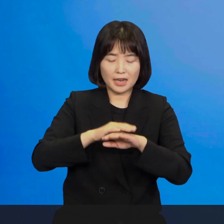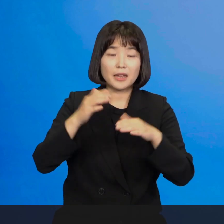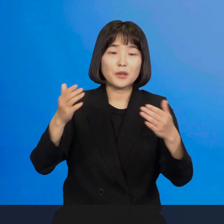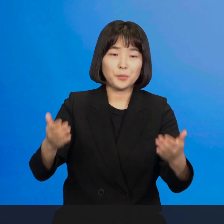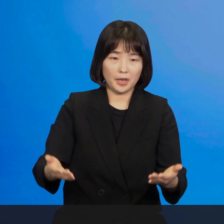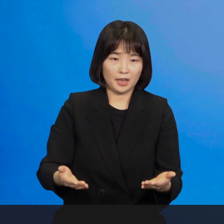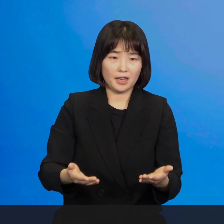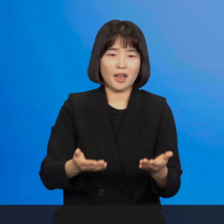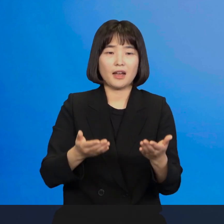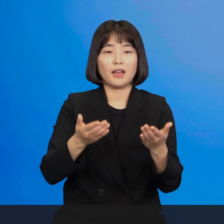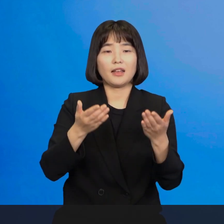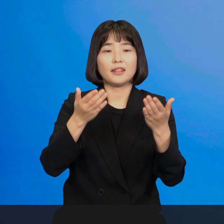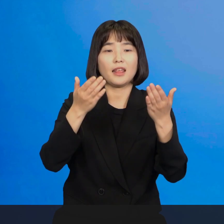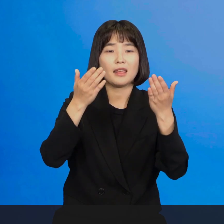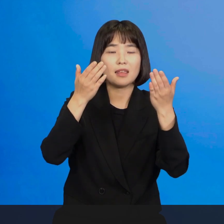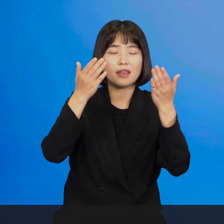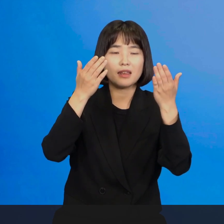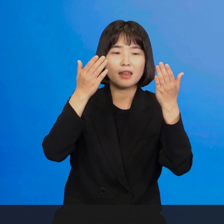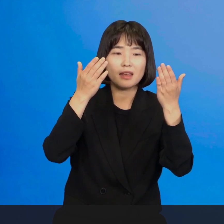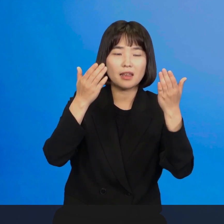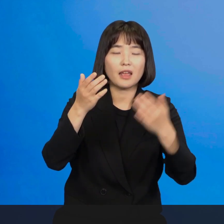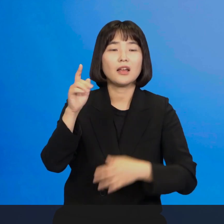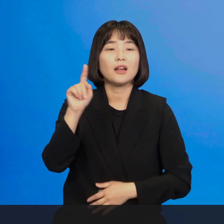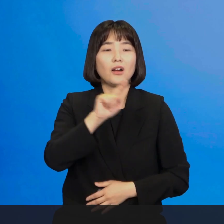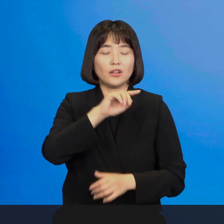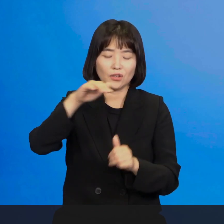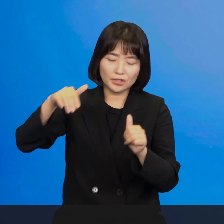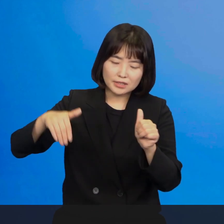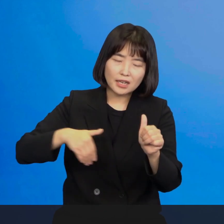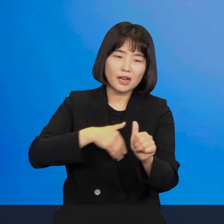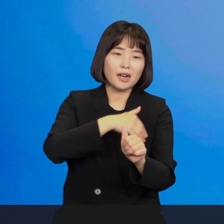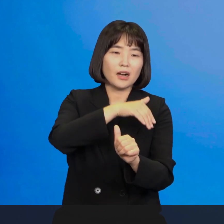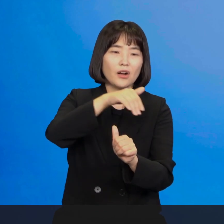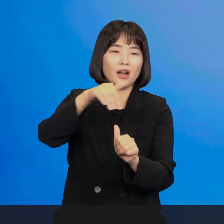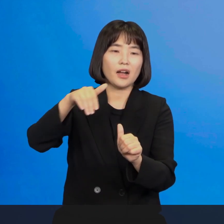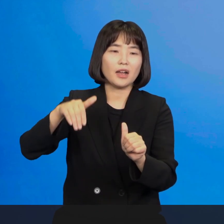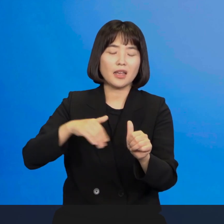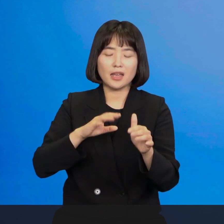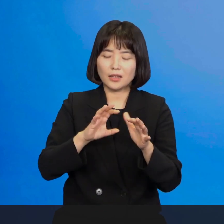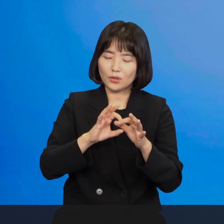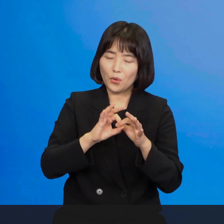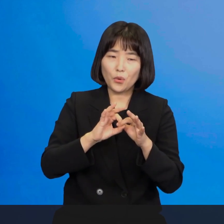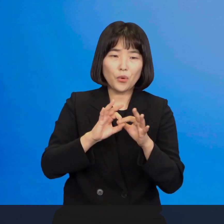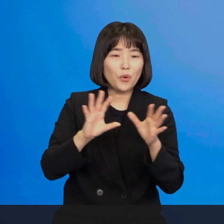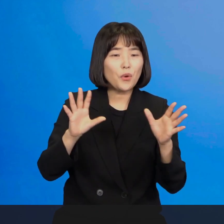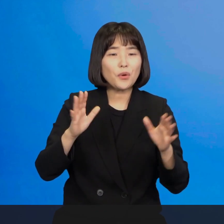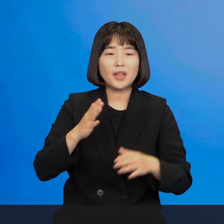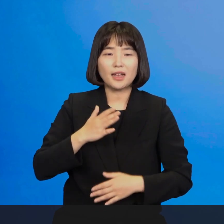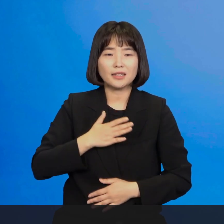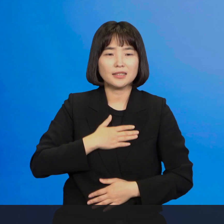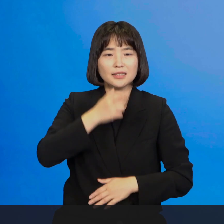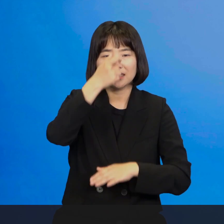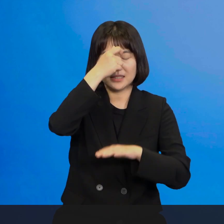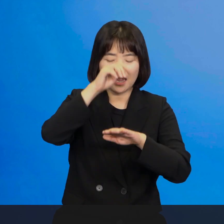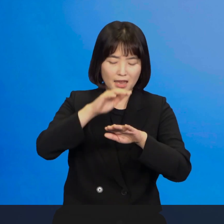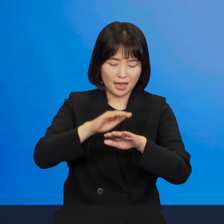나는 예배하네. 어떤 상황에도